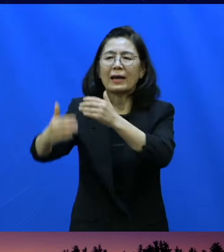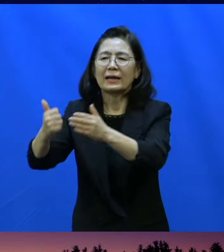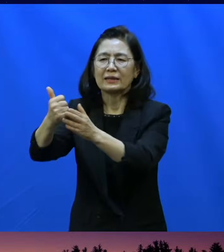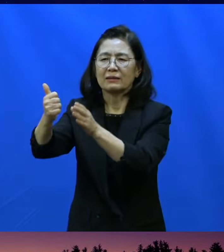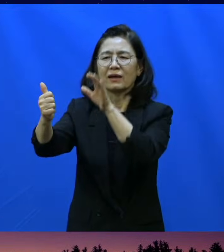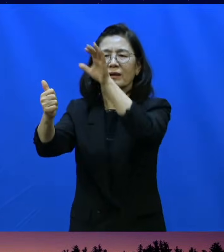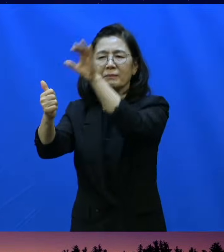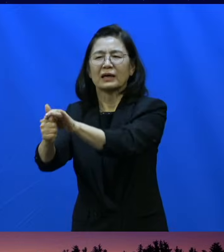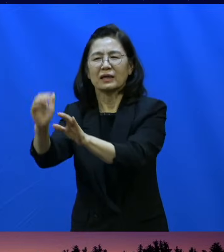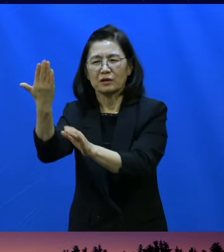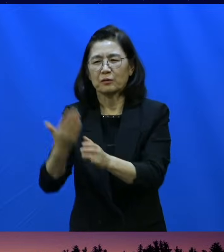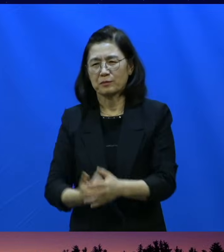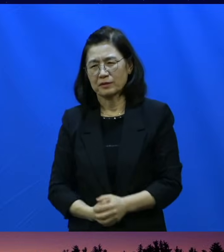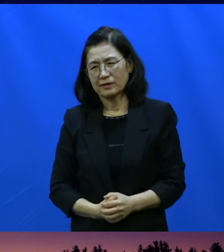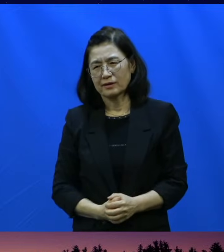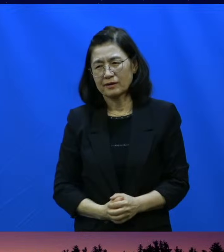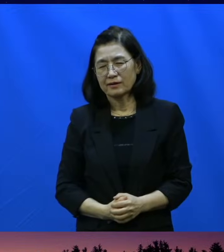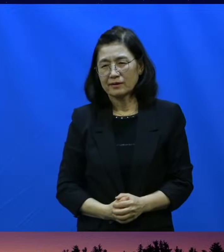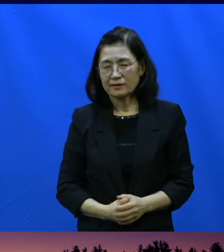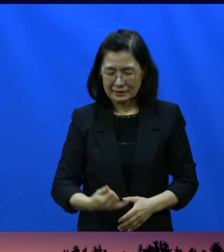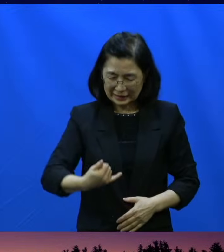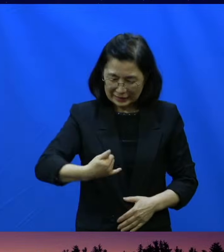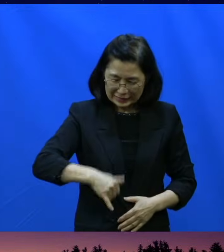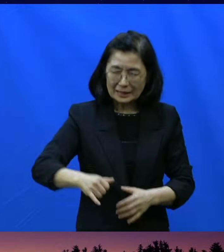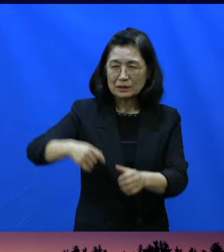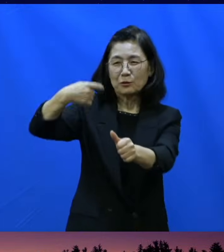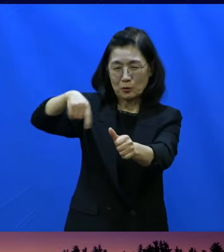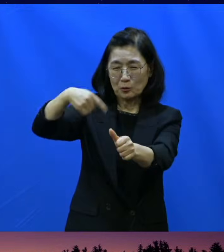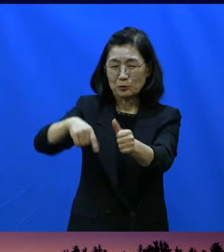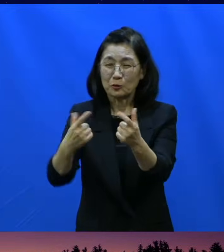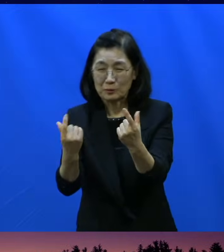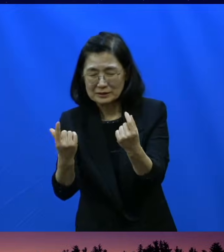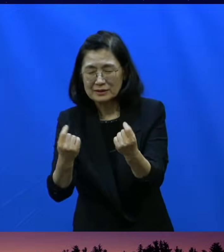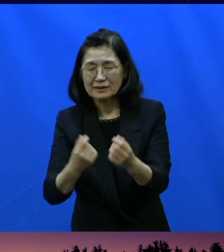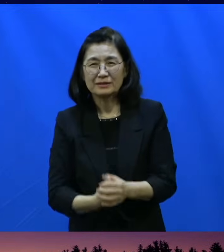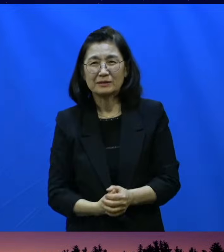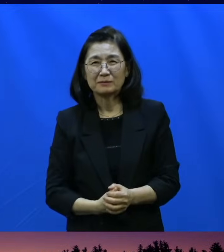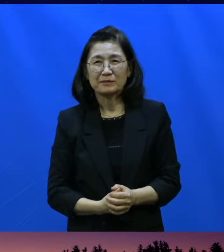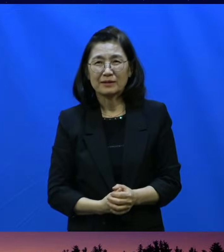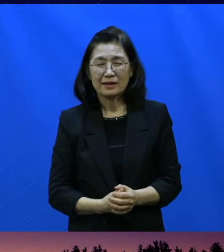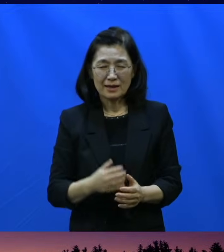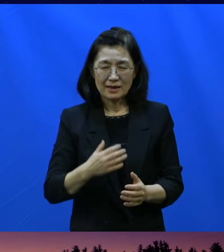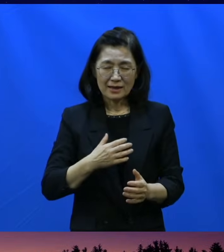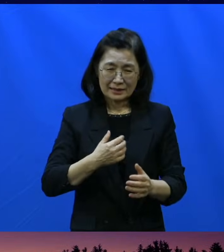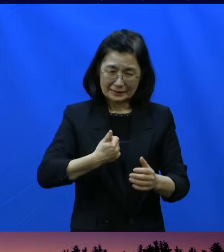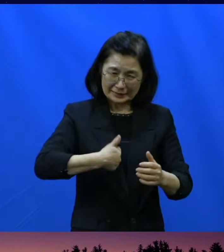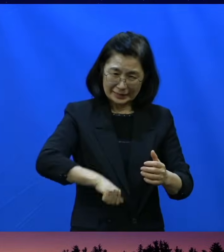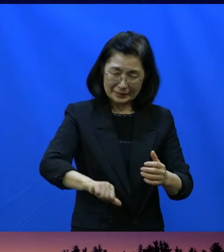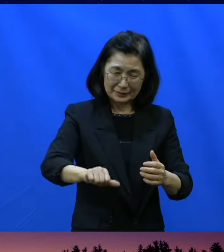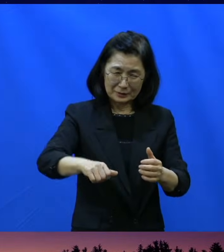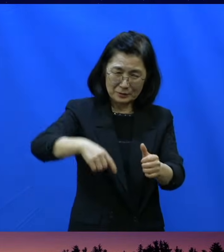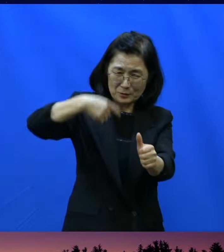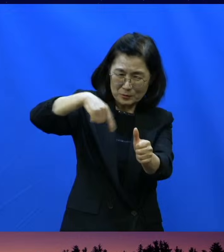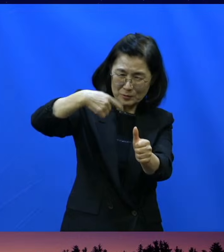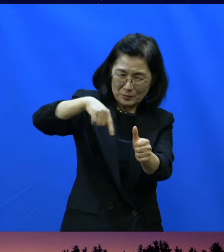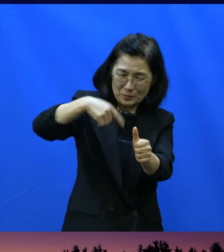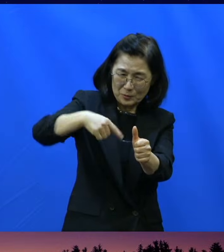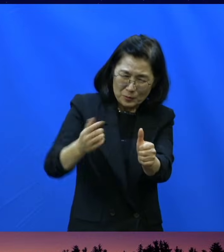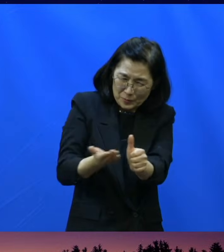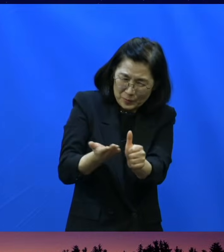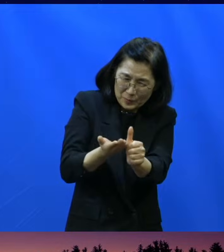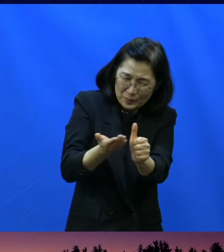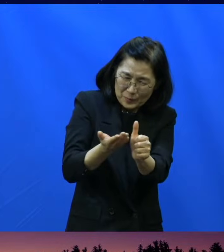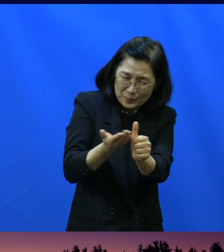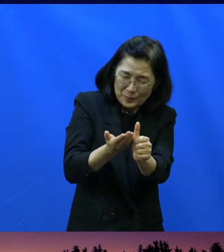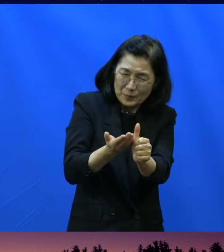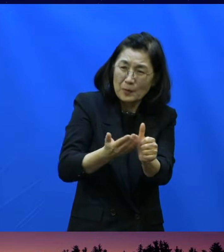여러분, 자녀 교육도 마찬가지. 내가 자녀를 다 이렇게 붙들고 양육해야 될 때도